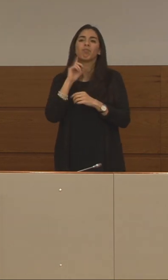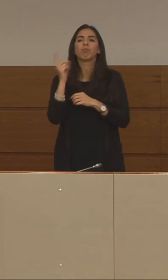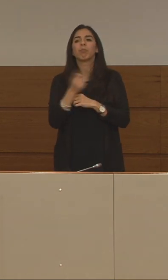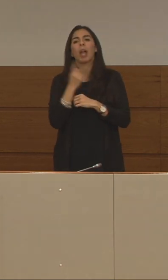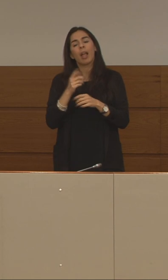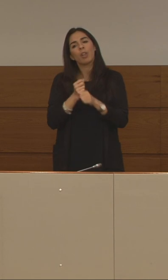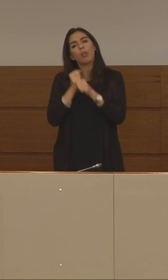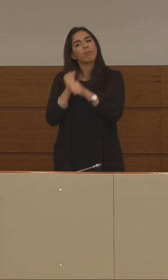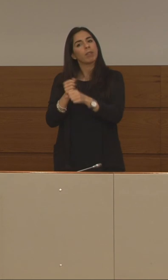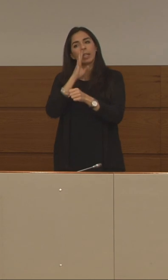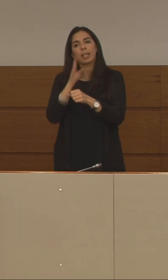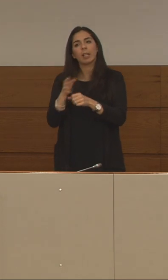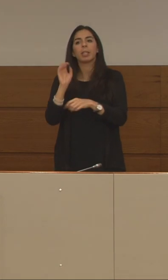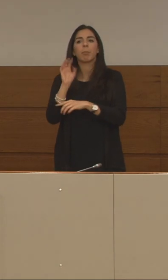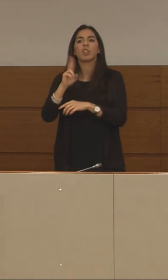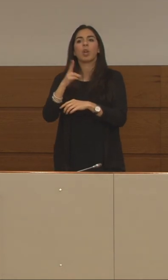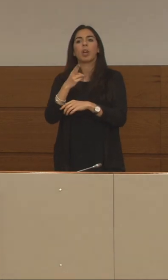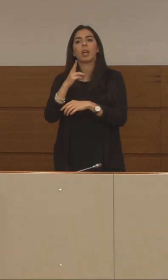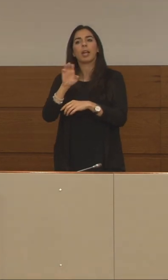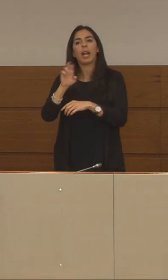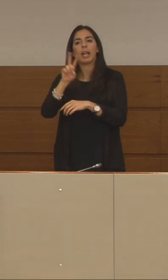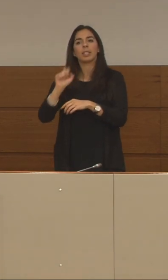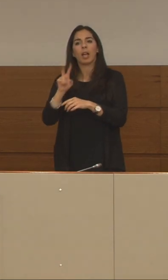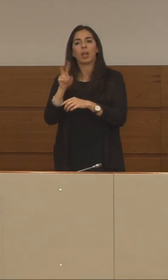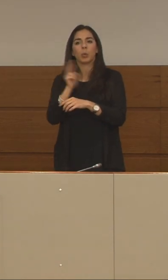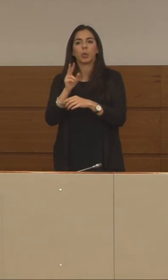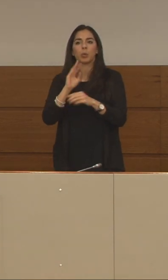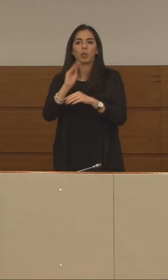domande il professor vezza prego professore